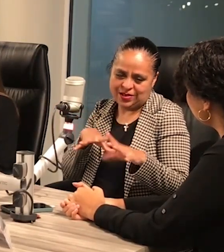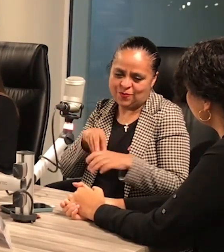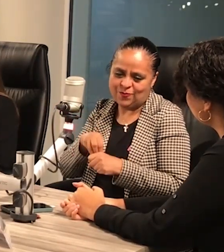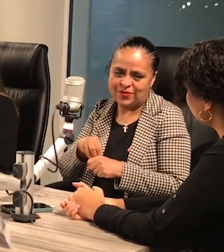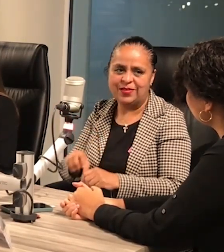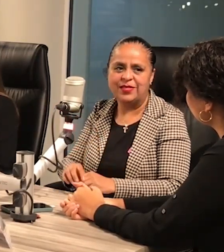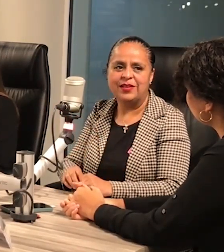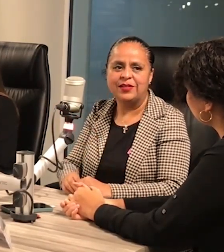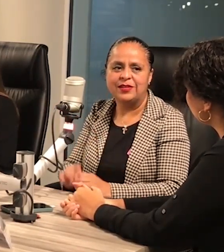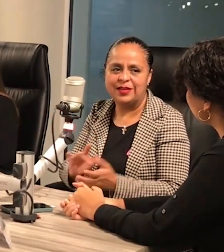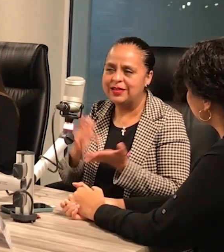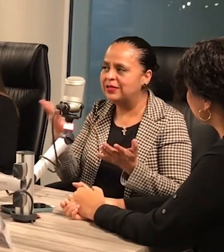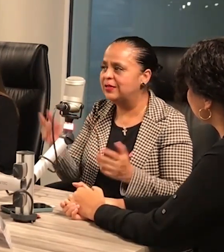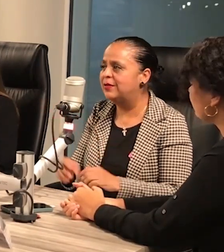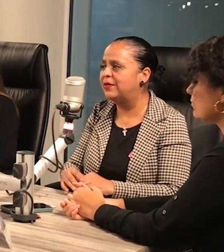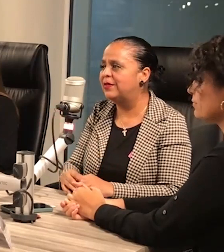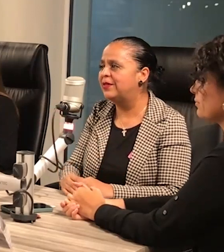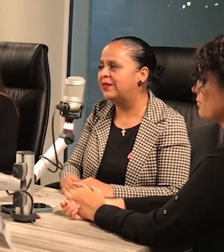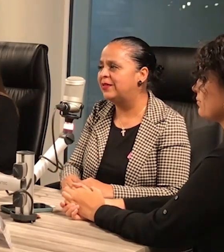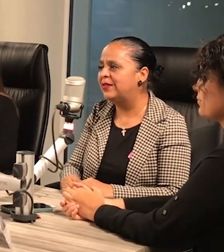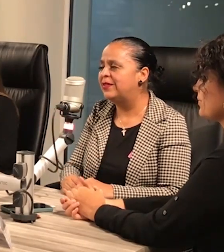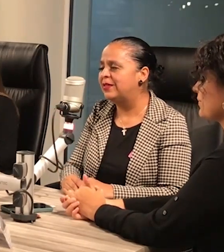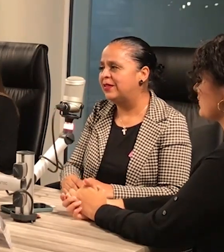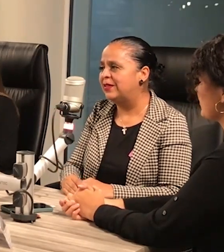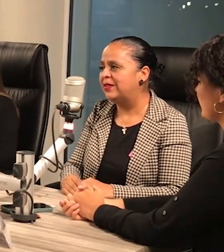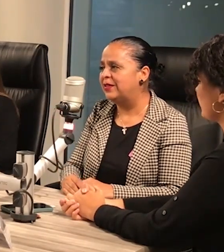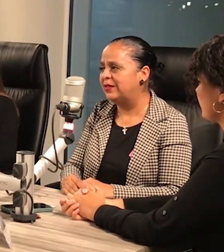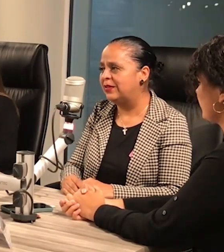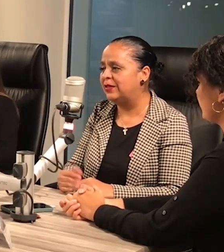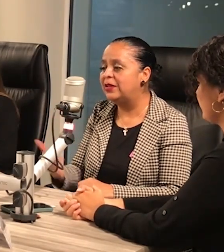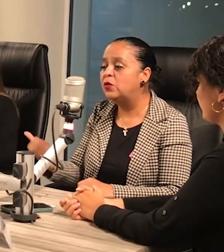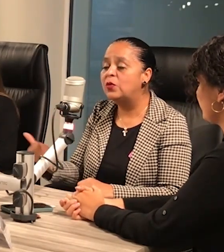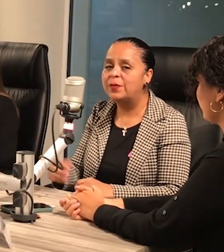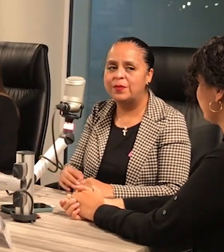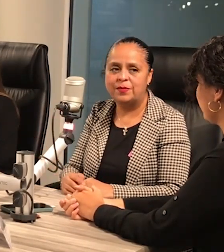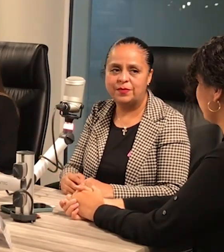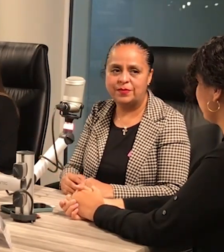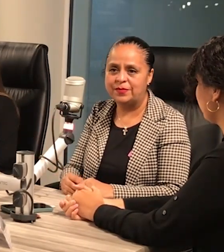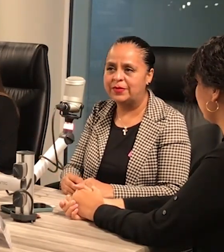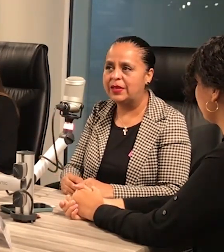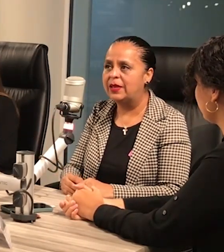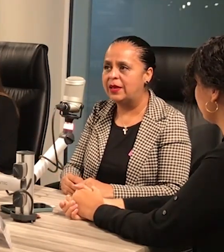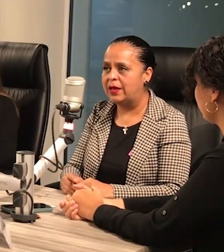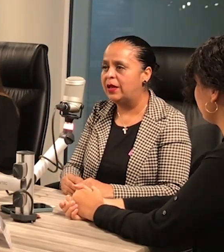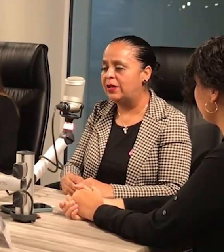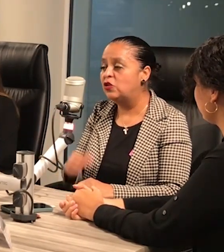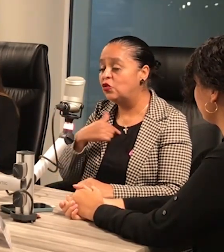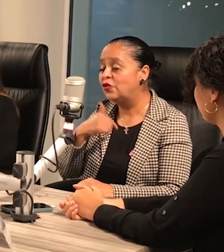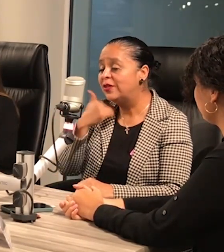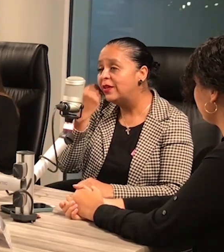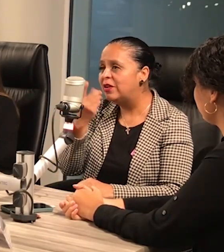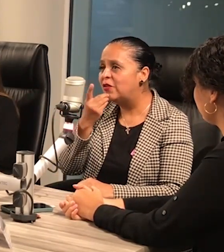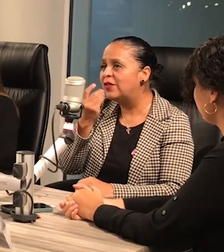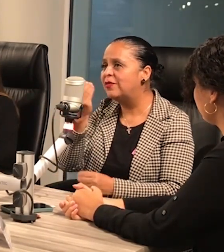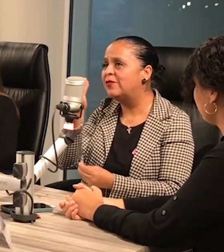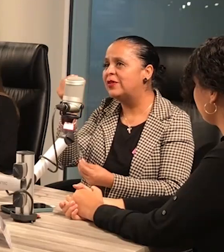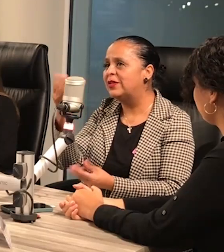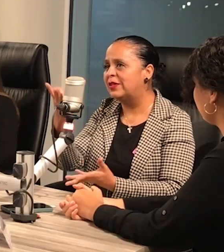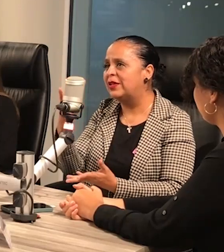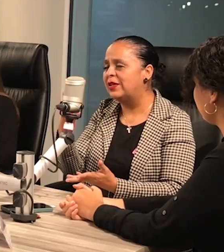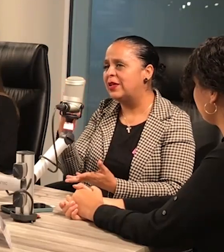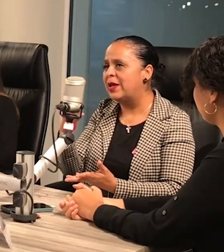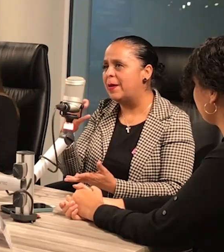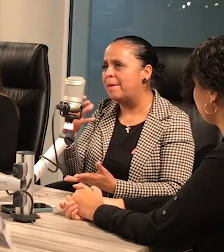incluyentes, ¿no? Muchas gracias. Por más espacios. ¿Yeshua? Pues yo sí, a mí sí me gustaría dejar este mensaje